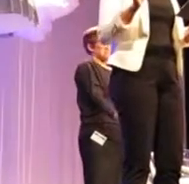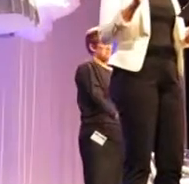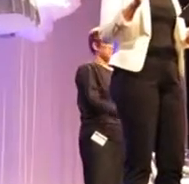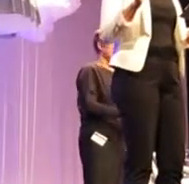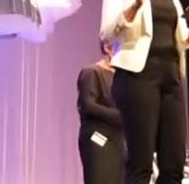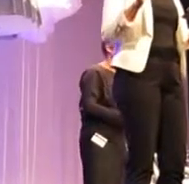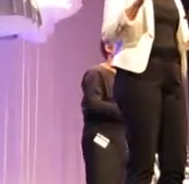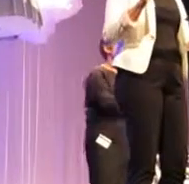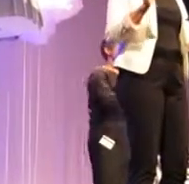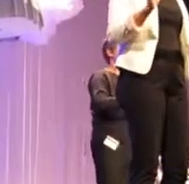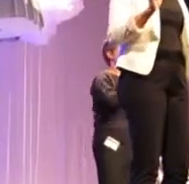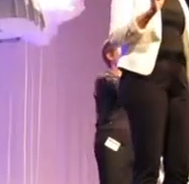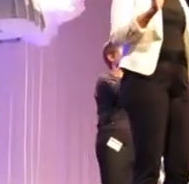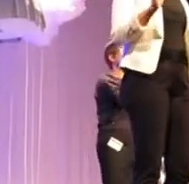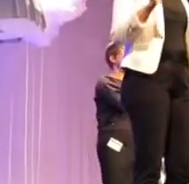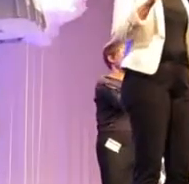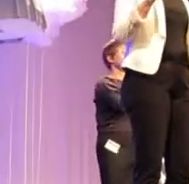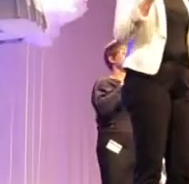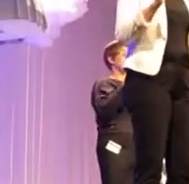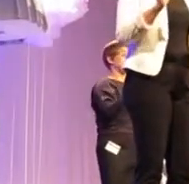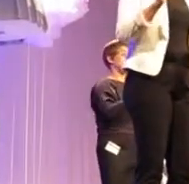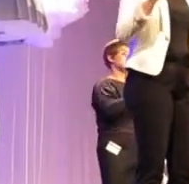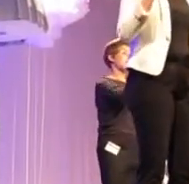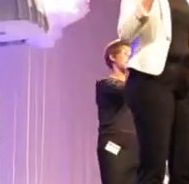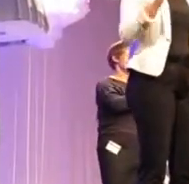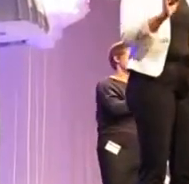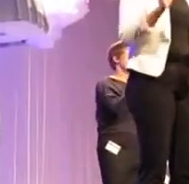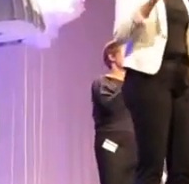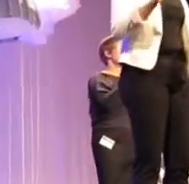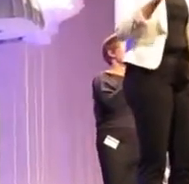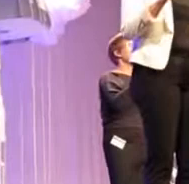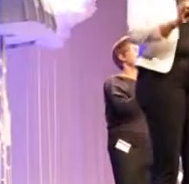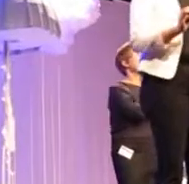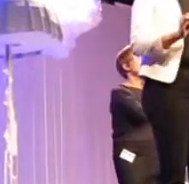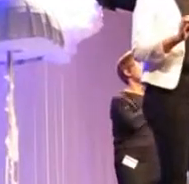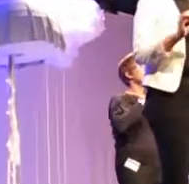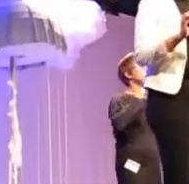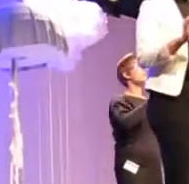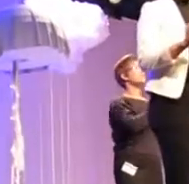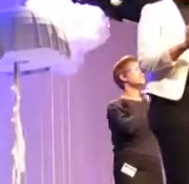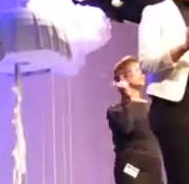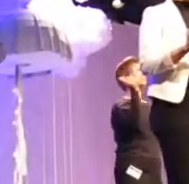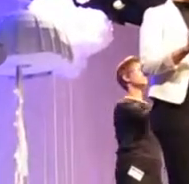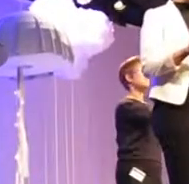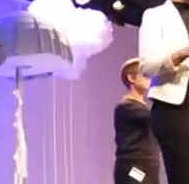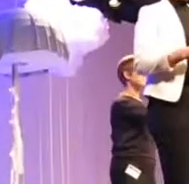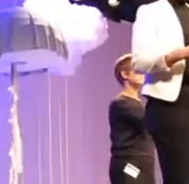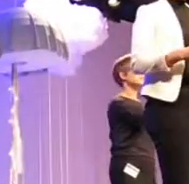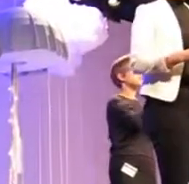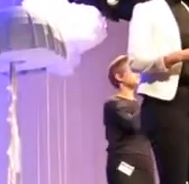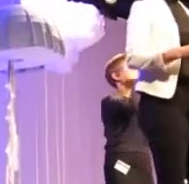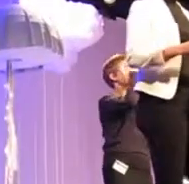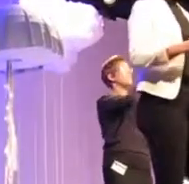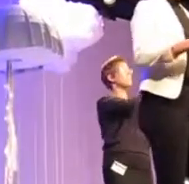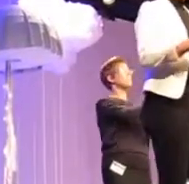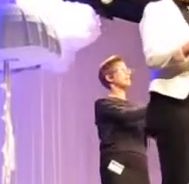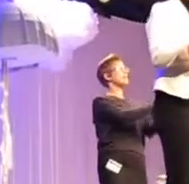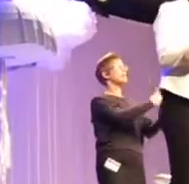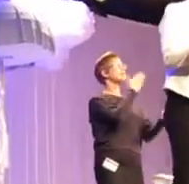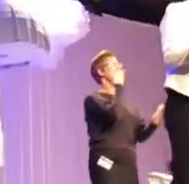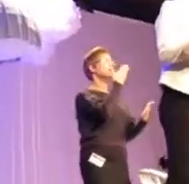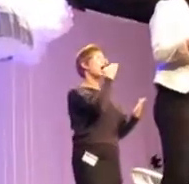för Sverige att minska utsläppen är att bli ett föregångsland, det goda exemplet. Så